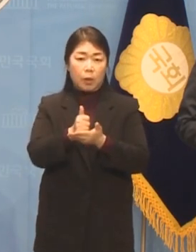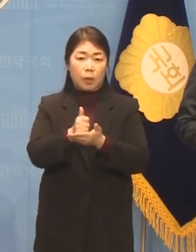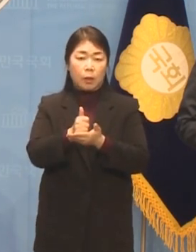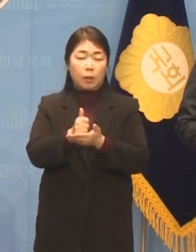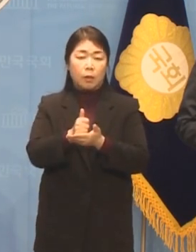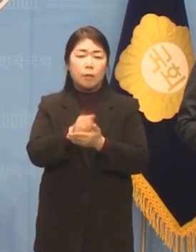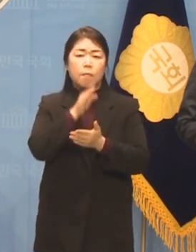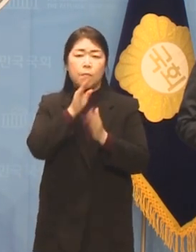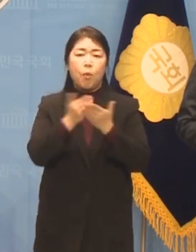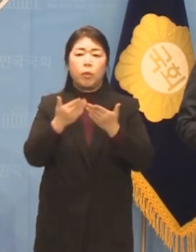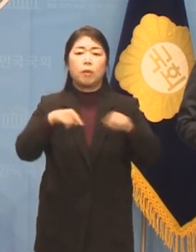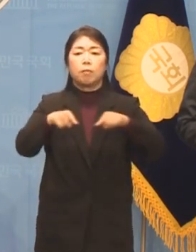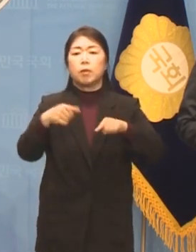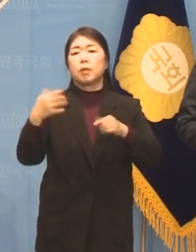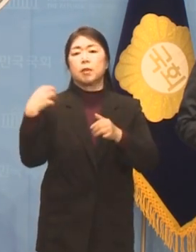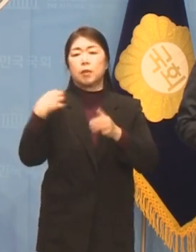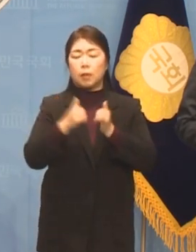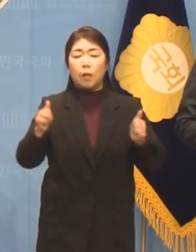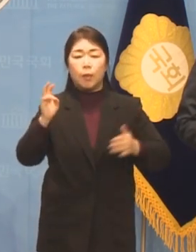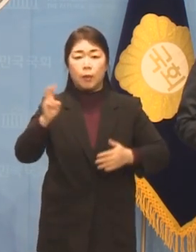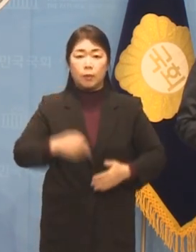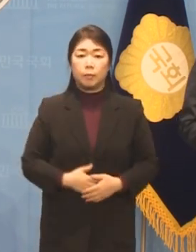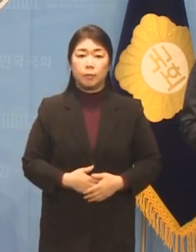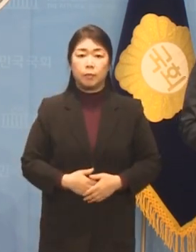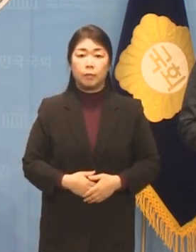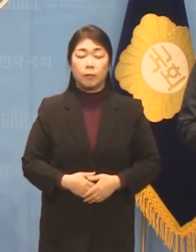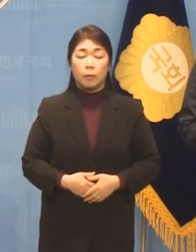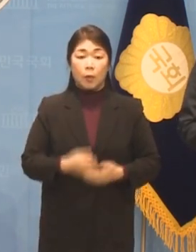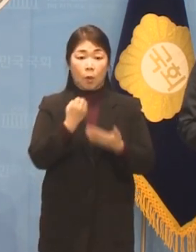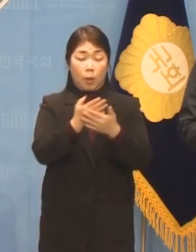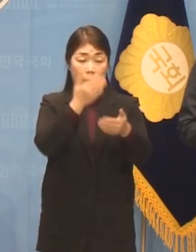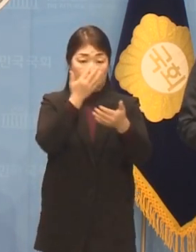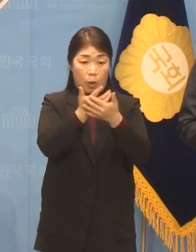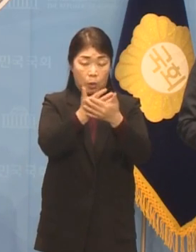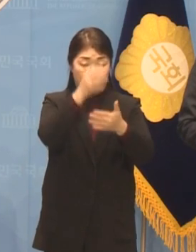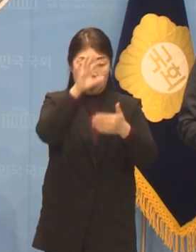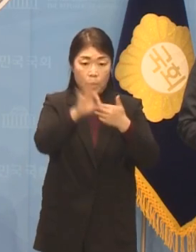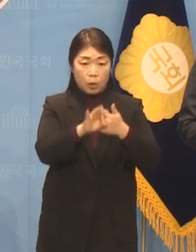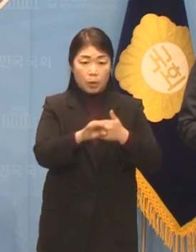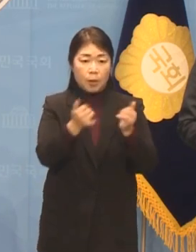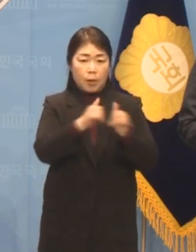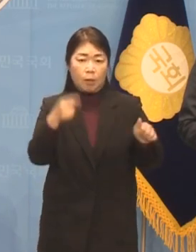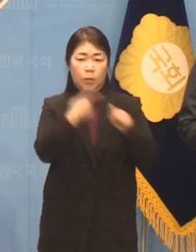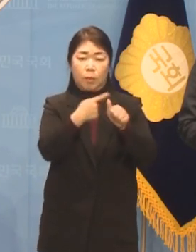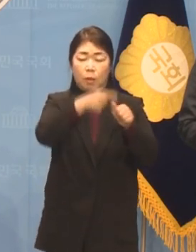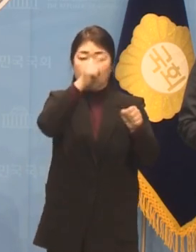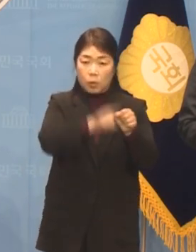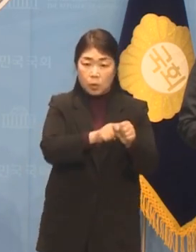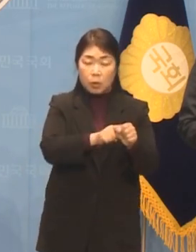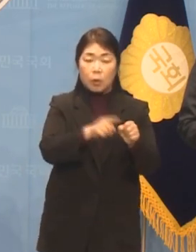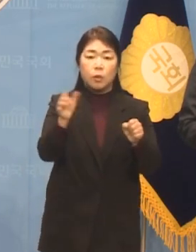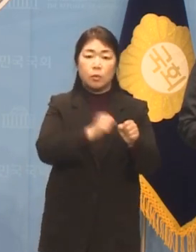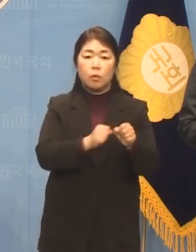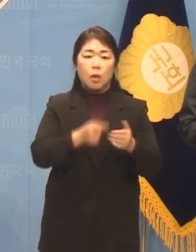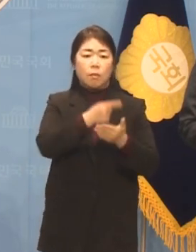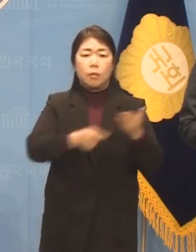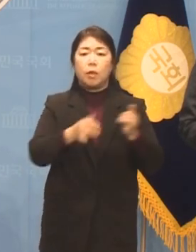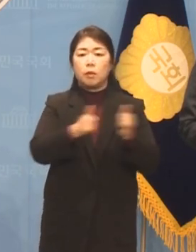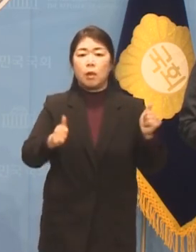사주 문건에는 사람을 비방할 목적으로 공공연하게 거짓의 사실을 드러내어